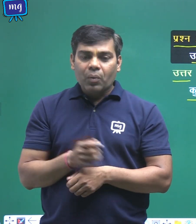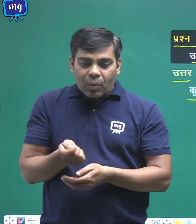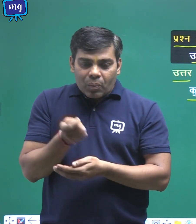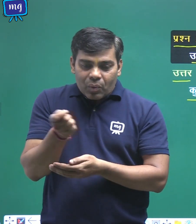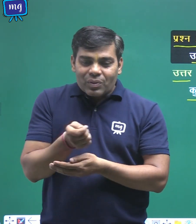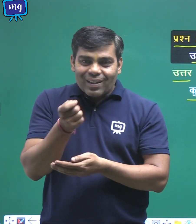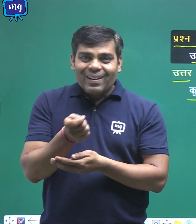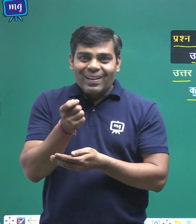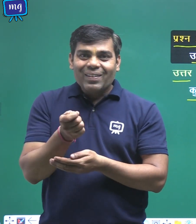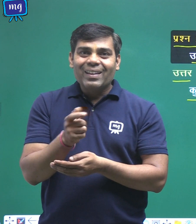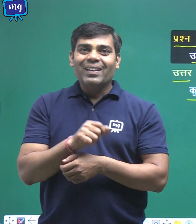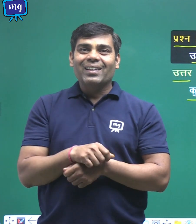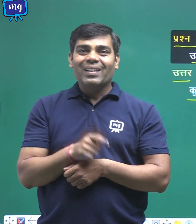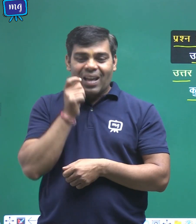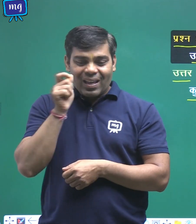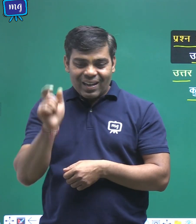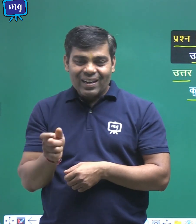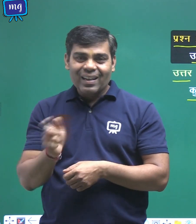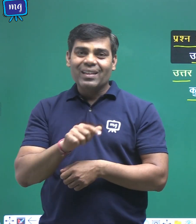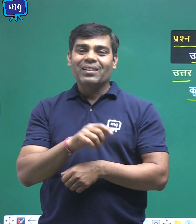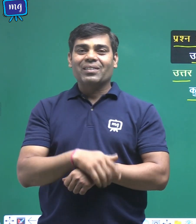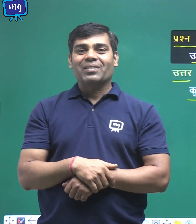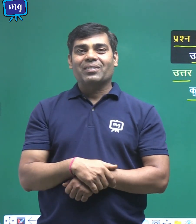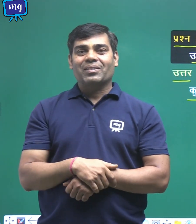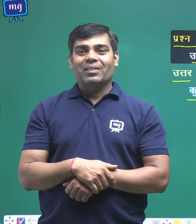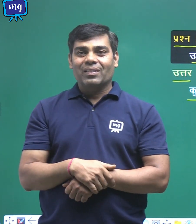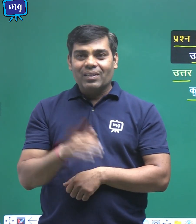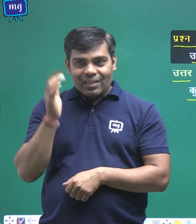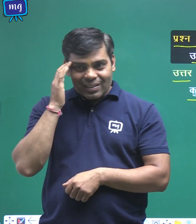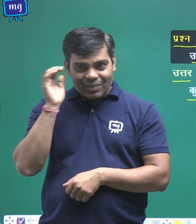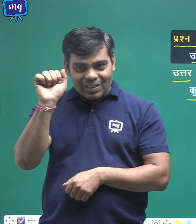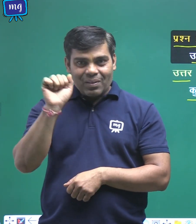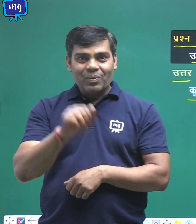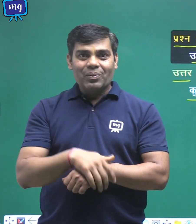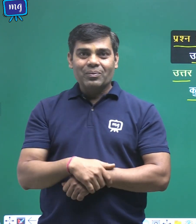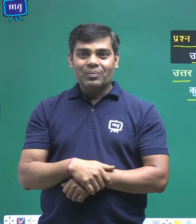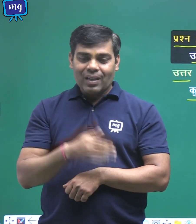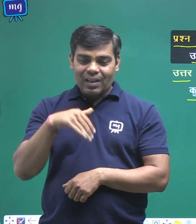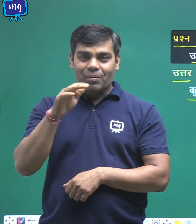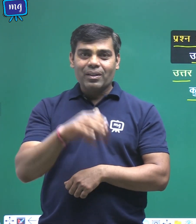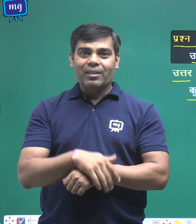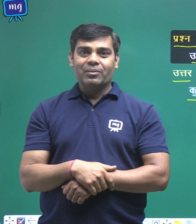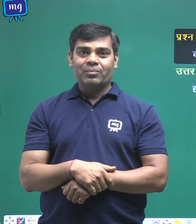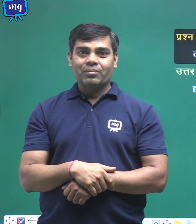उपासक रहे हैं। समझ आया आपको? आगे बढ़ें।